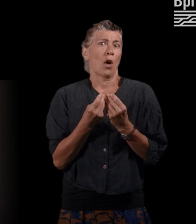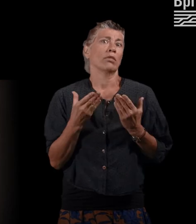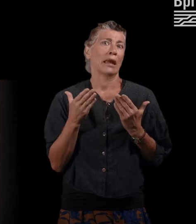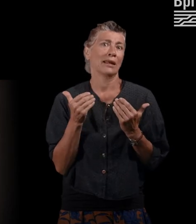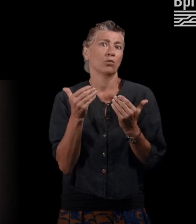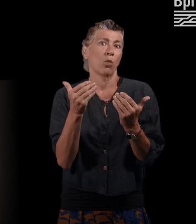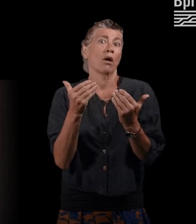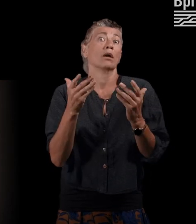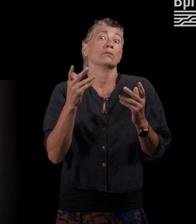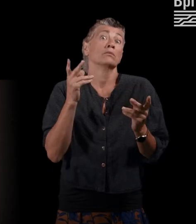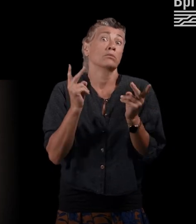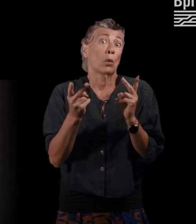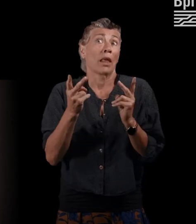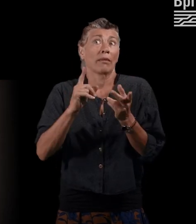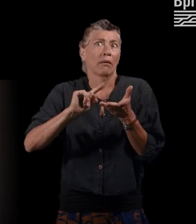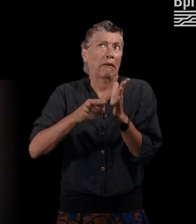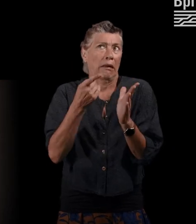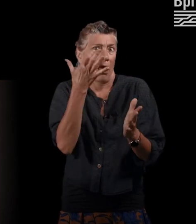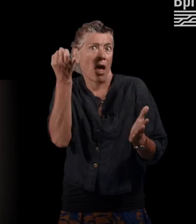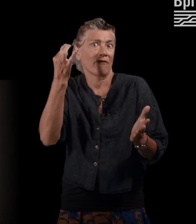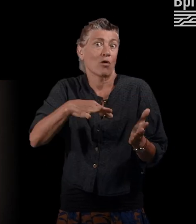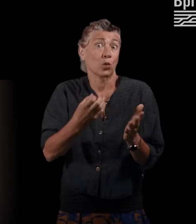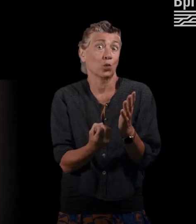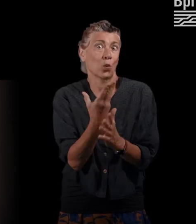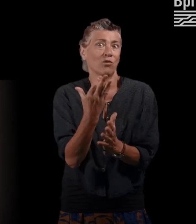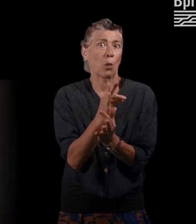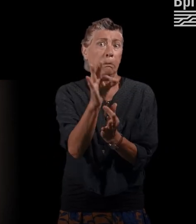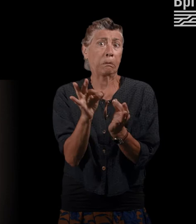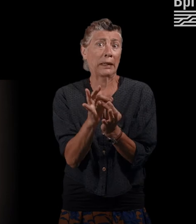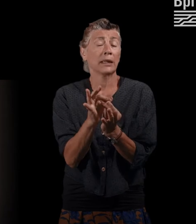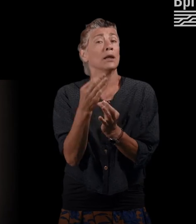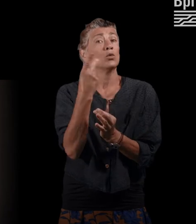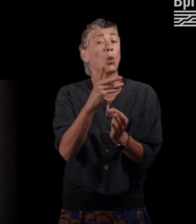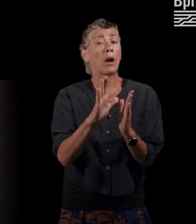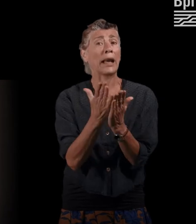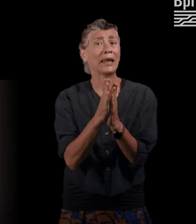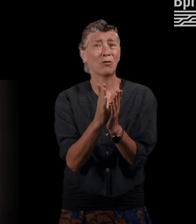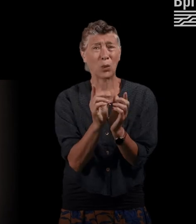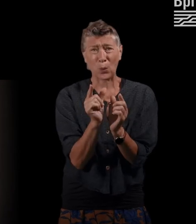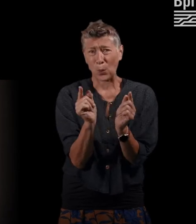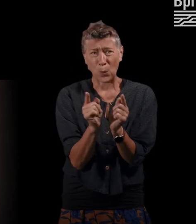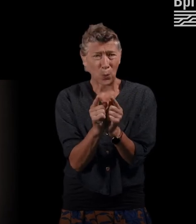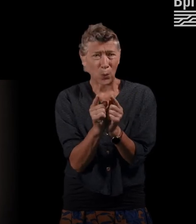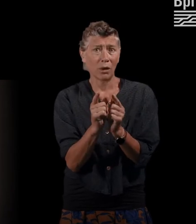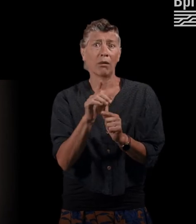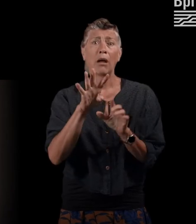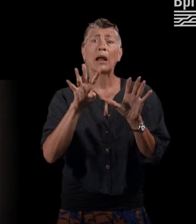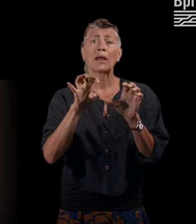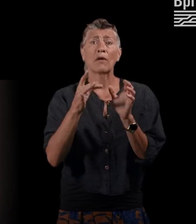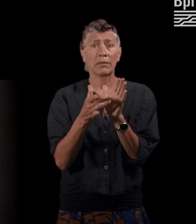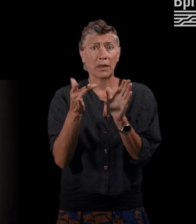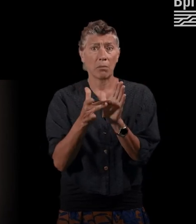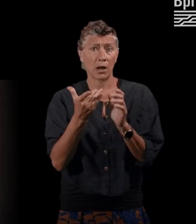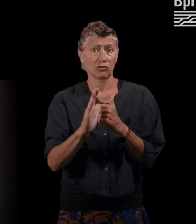révolution, l'espoir qu'il est possible peut-être de réinventer le pays. Ce texte très court de moins de 90 pages